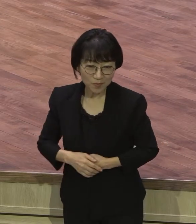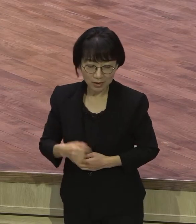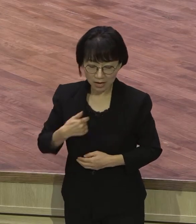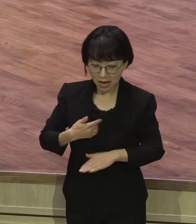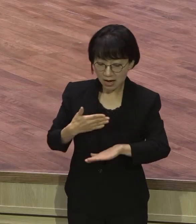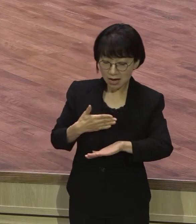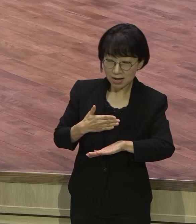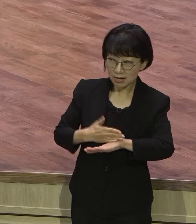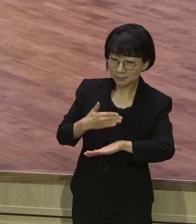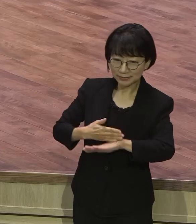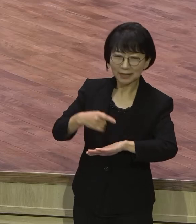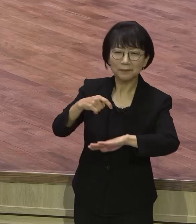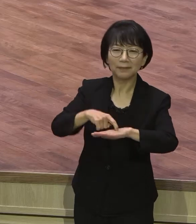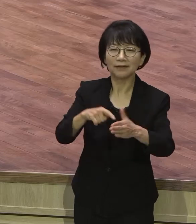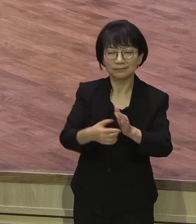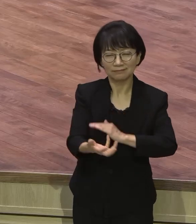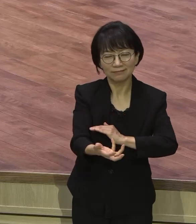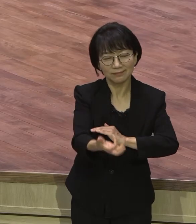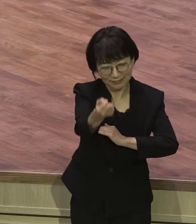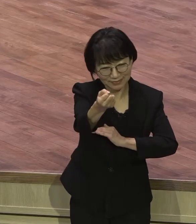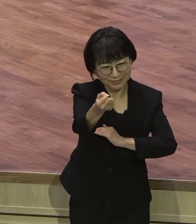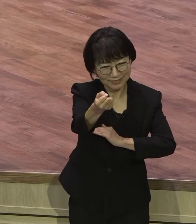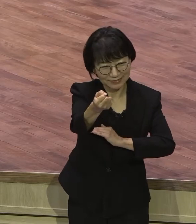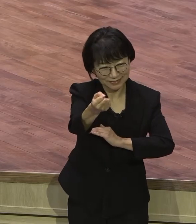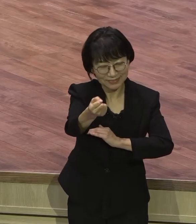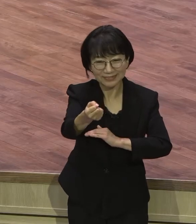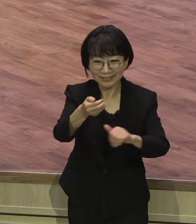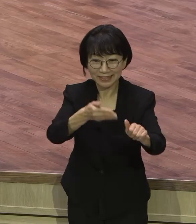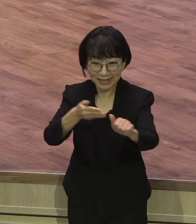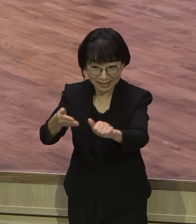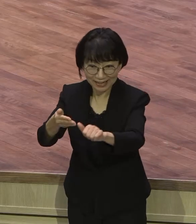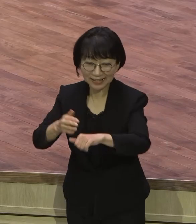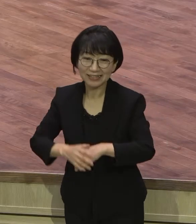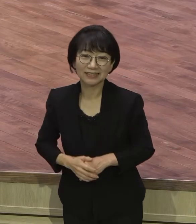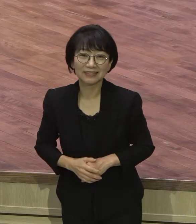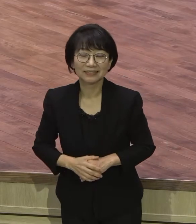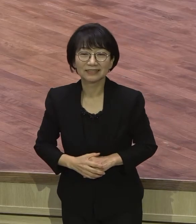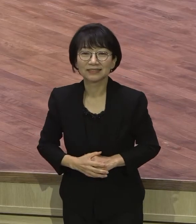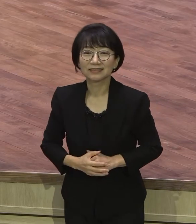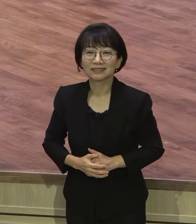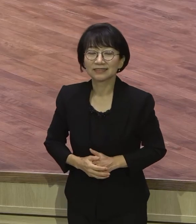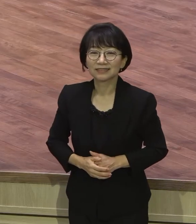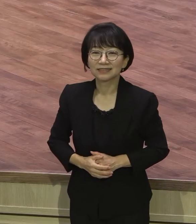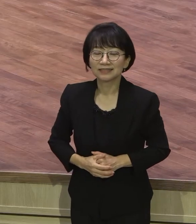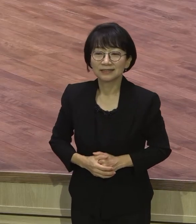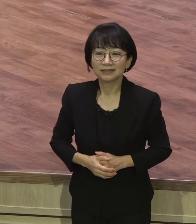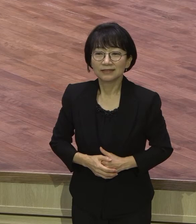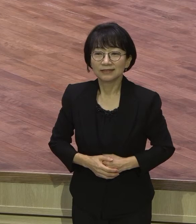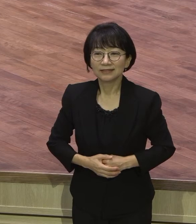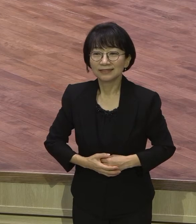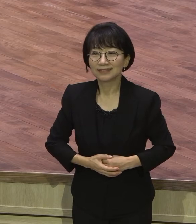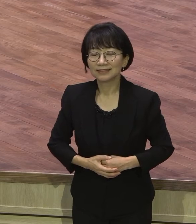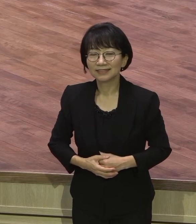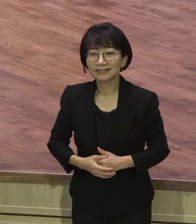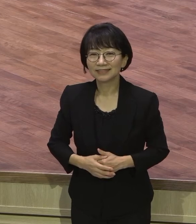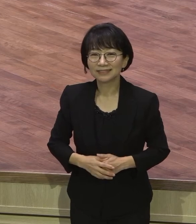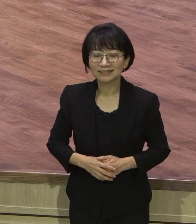감사하는 마음 가지라고 하는 거예요. 감사하는 가지라는 마음. 그걸 하나님 바라는 겁니다, 지금.